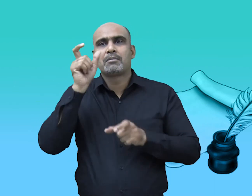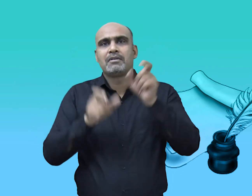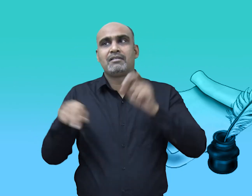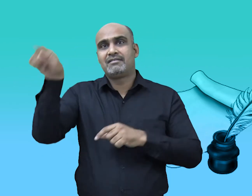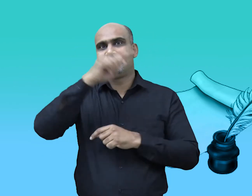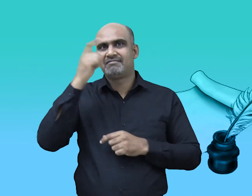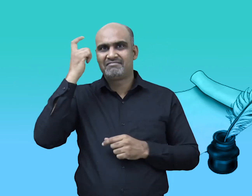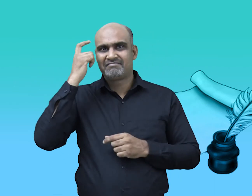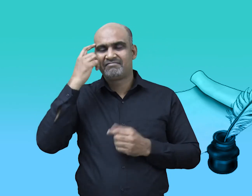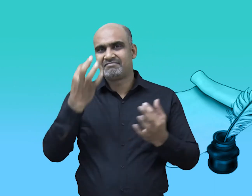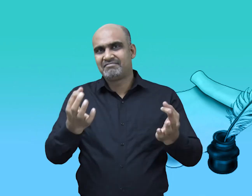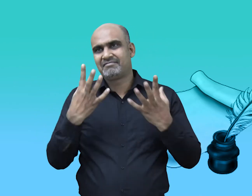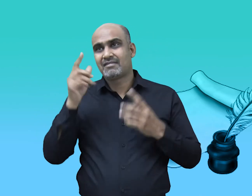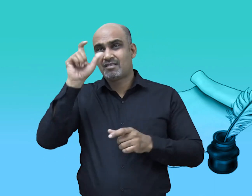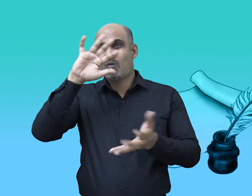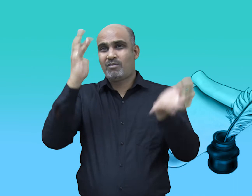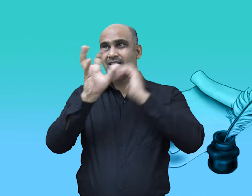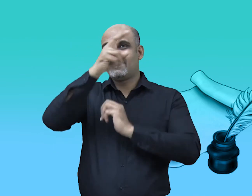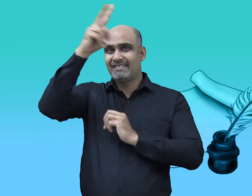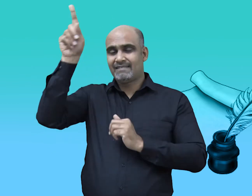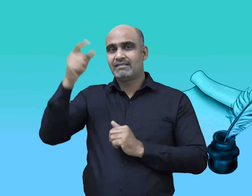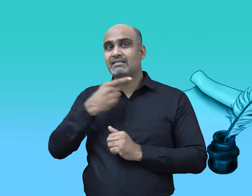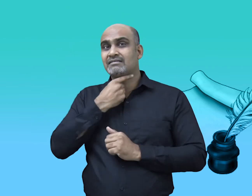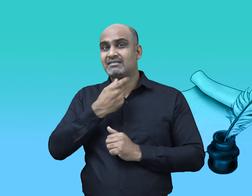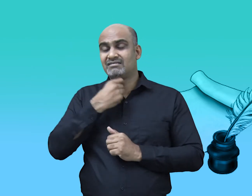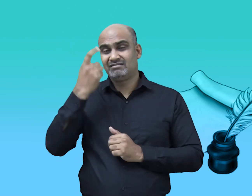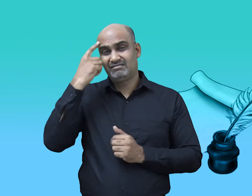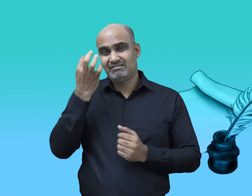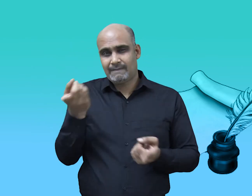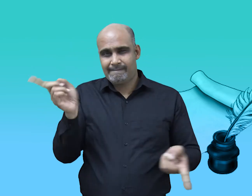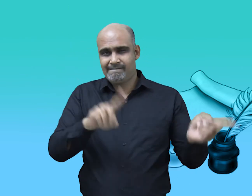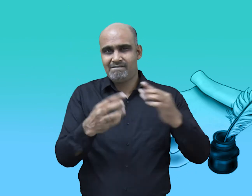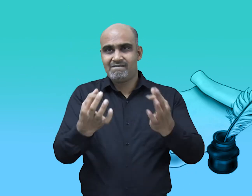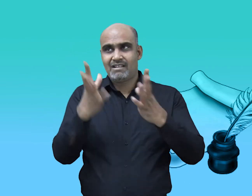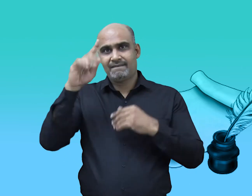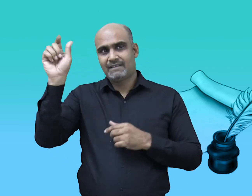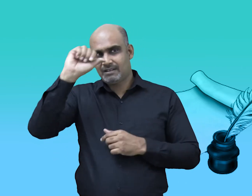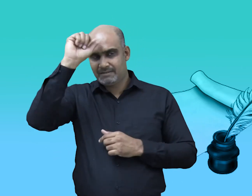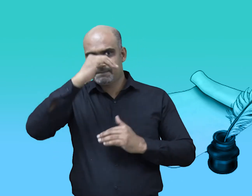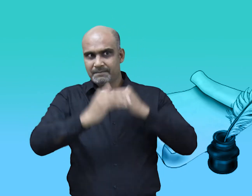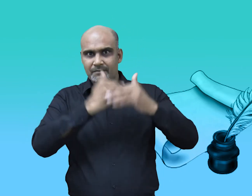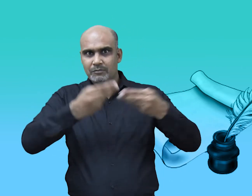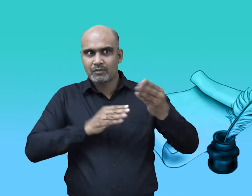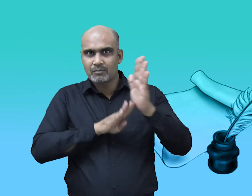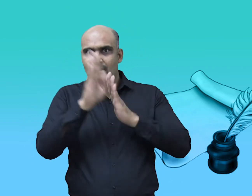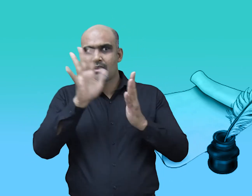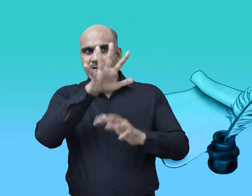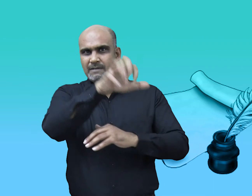करके बाहरी देश के लोग अपना लाभ उठा रहे हैं। हमारे देश में अप्रत्यक्ष रूप से हमला करने